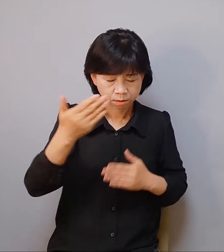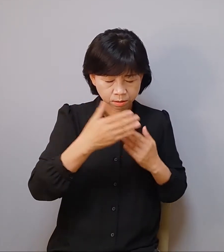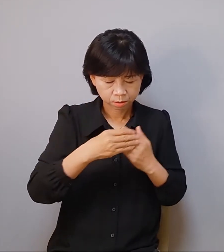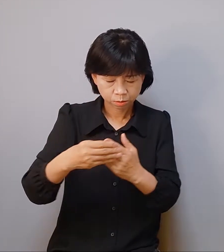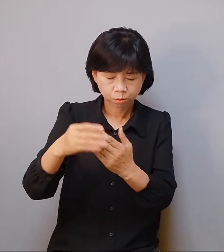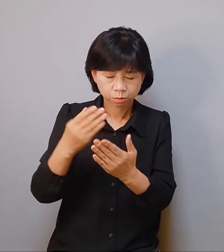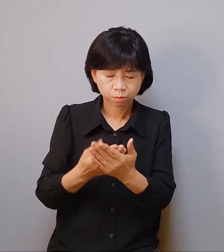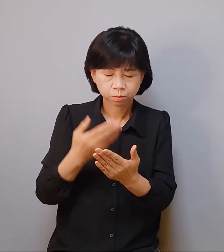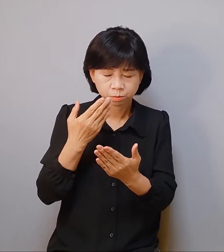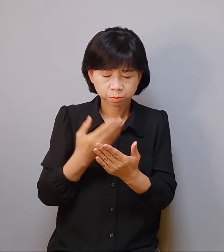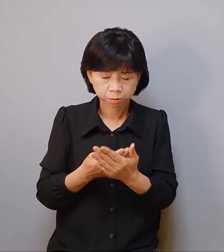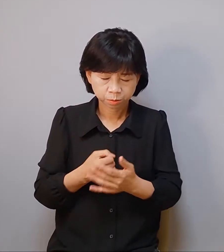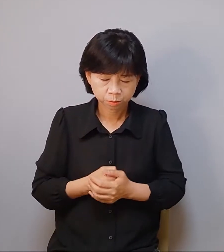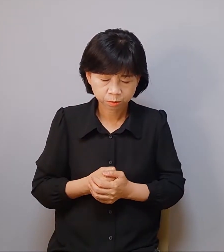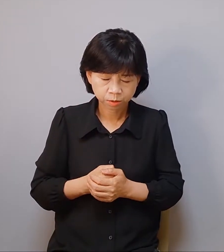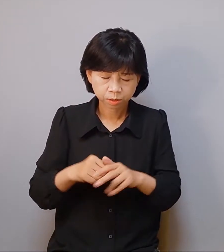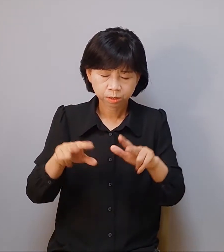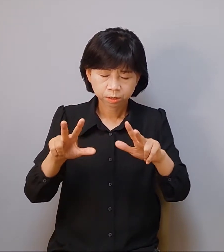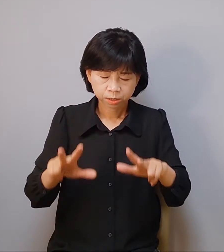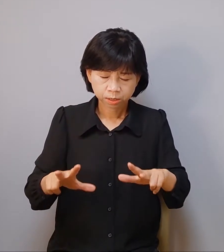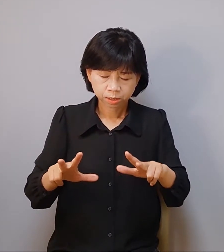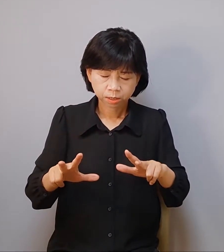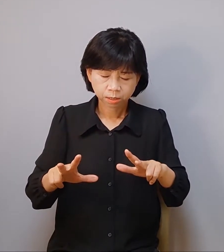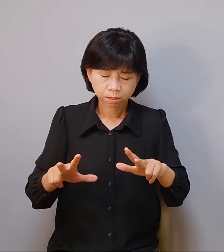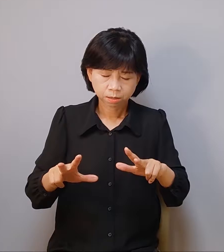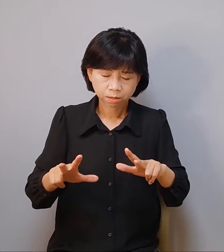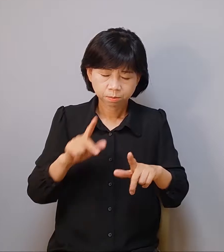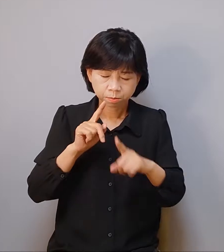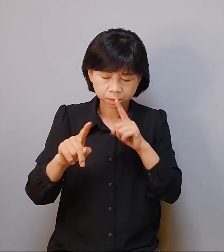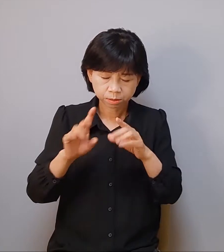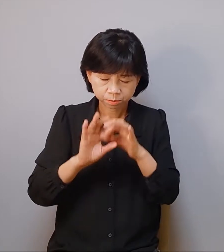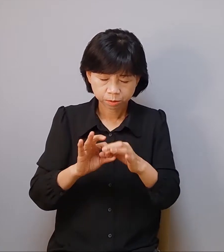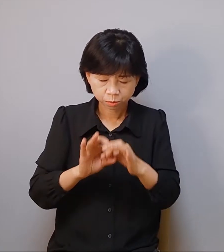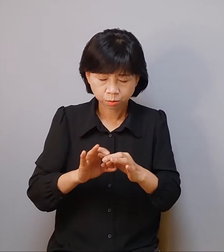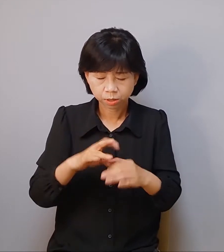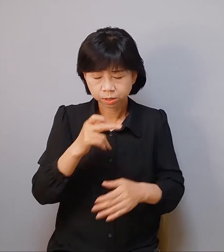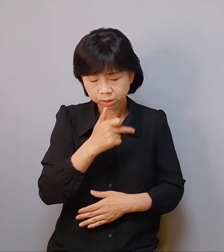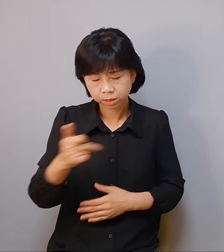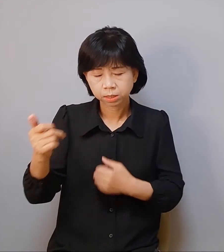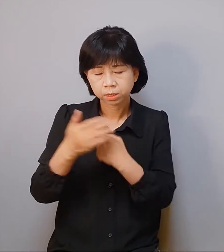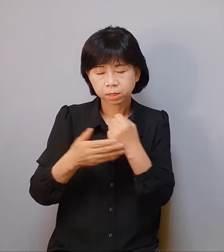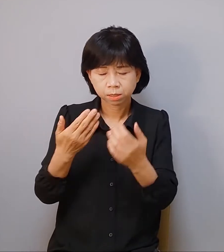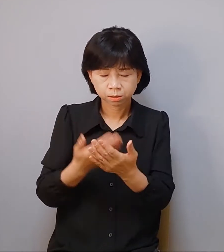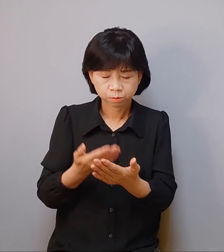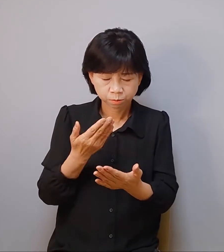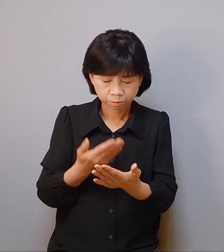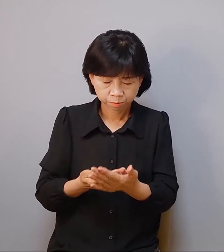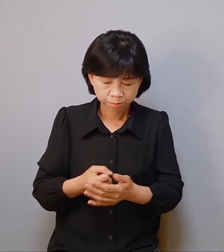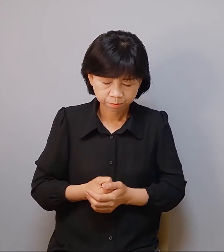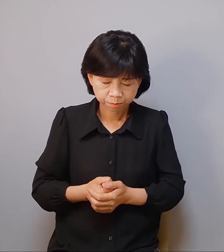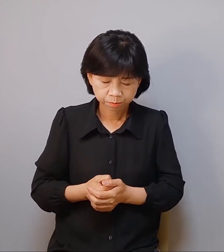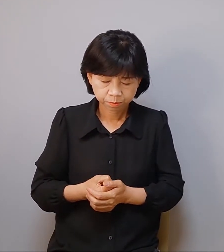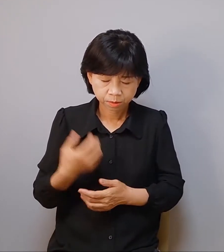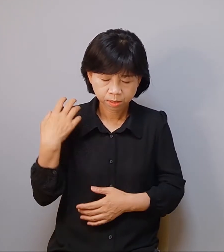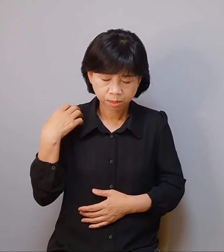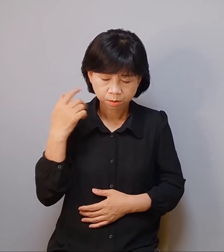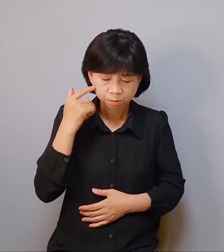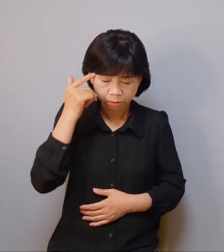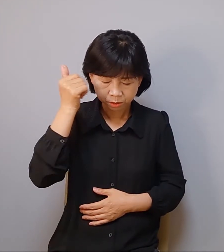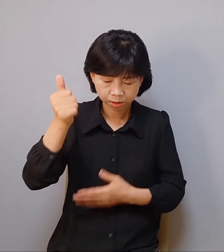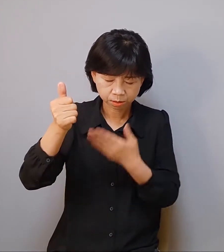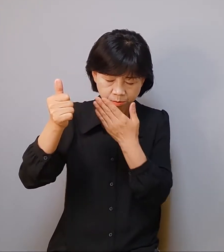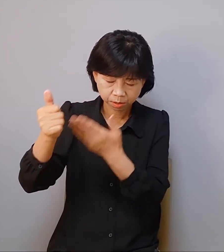인도하여 주옵소서. 이 시간도 여전히 말씀을 통하여 큰 은혜 받게 하옵소서. 우리 담임